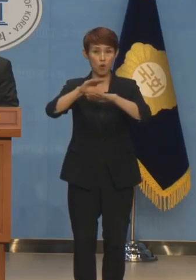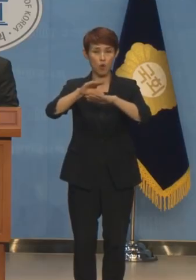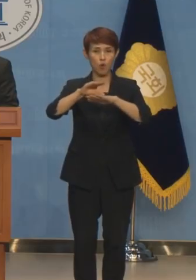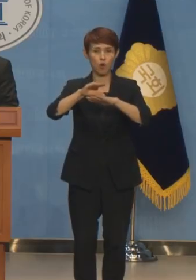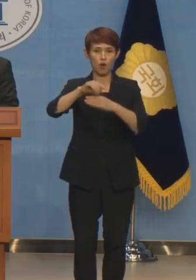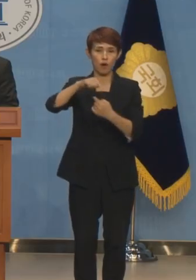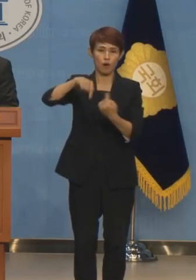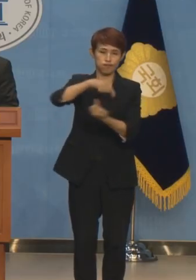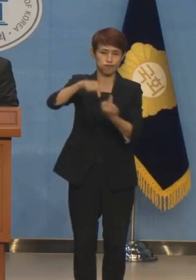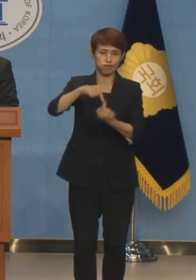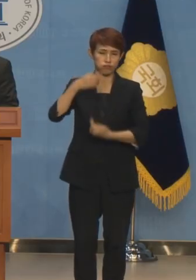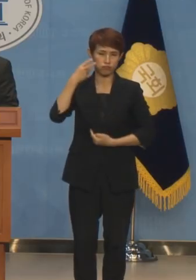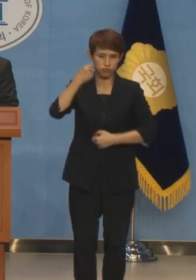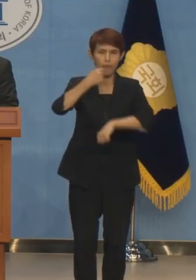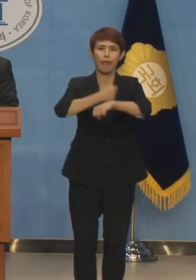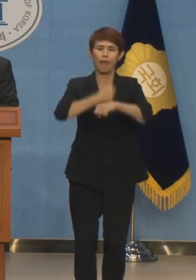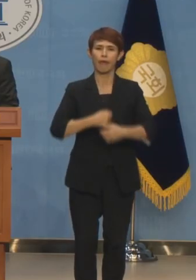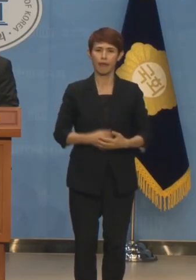정상화의 열차는 갑니다.